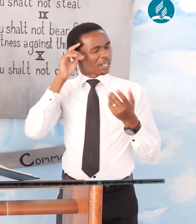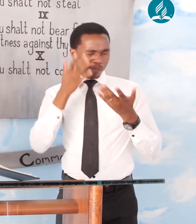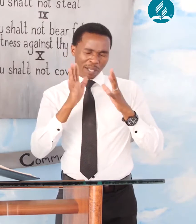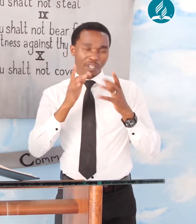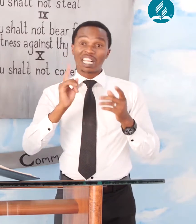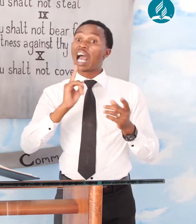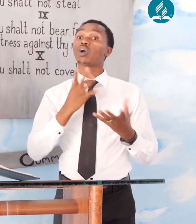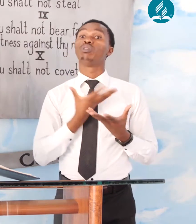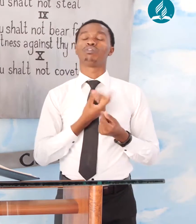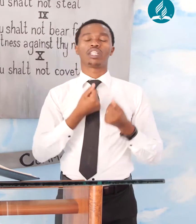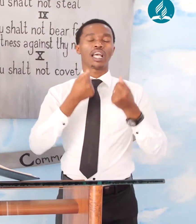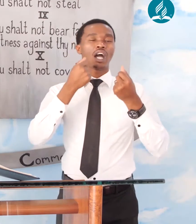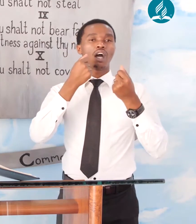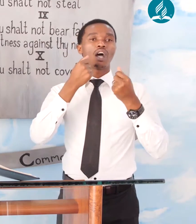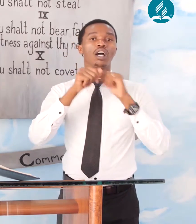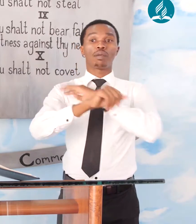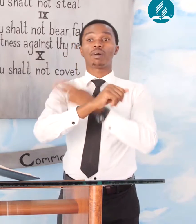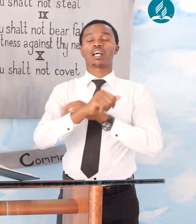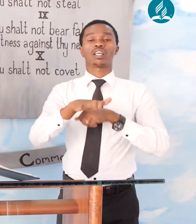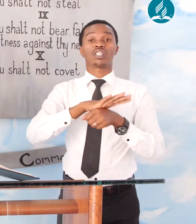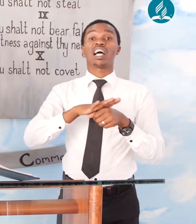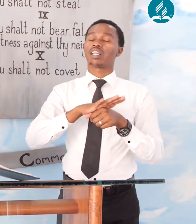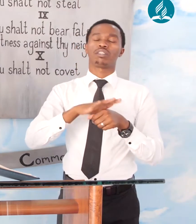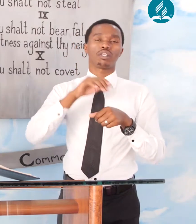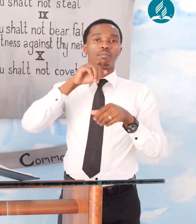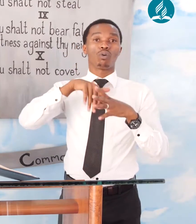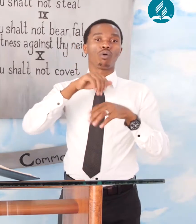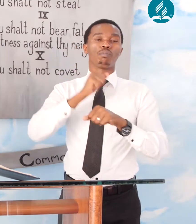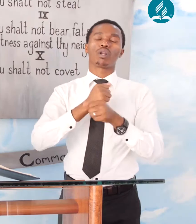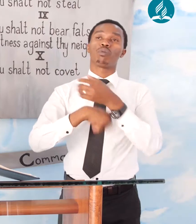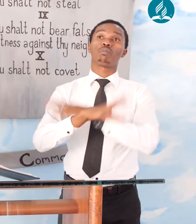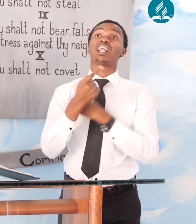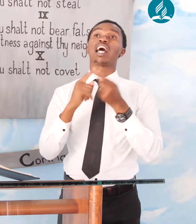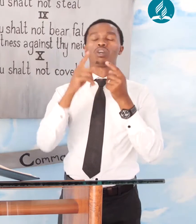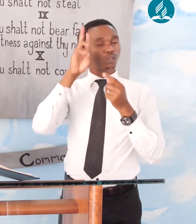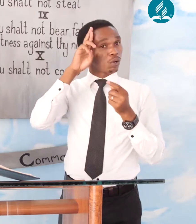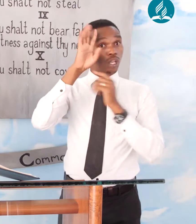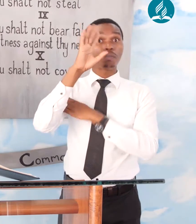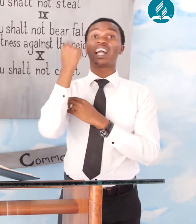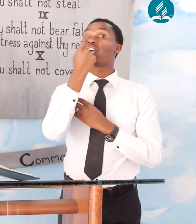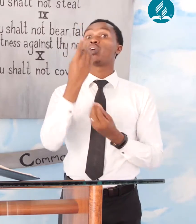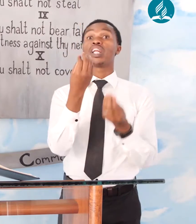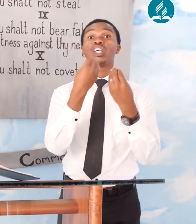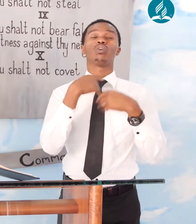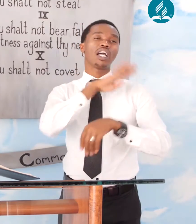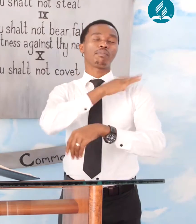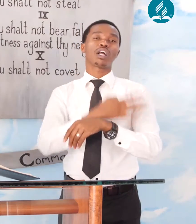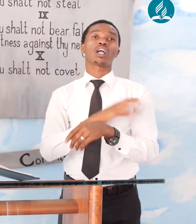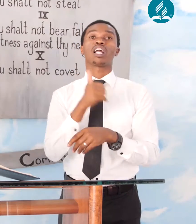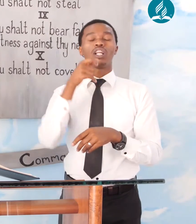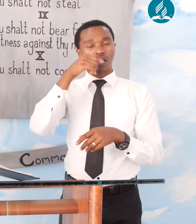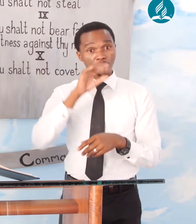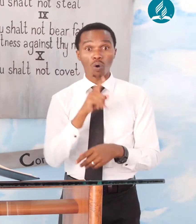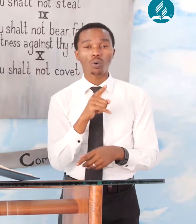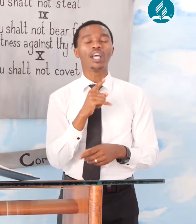niki nuko Imana nitanga ubushobozi ibingibi kandi ndagira ngo niba ugira impungenge